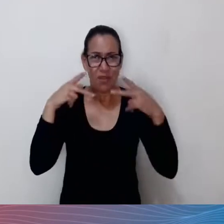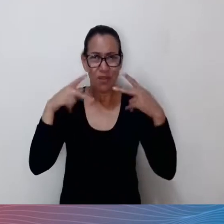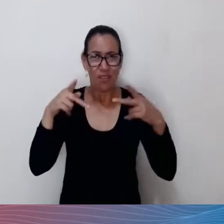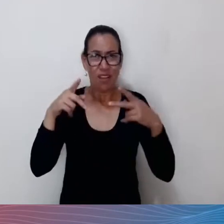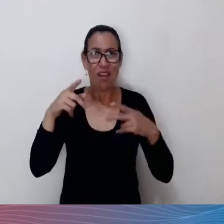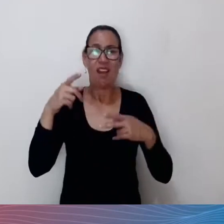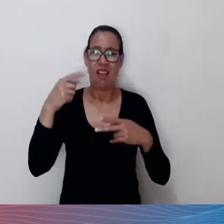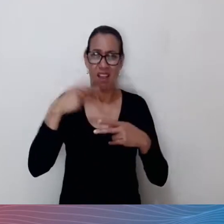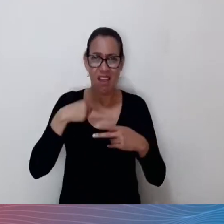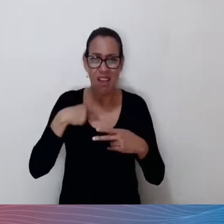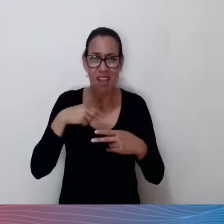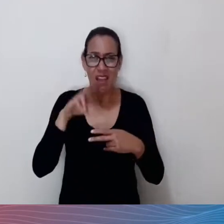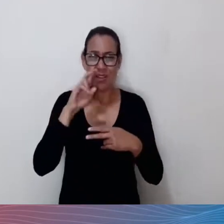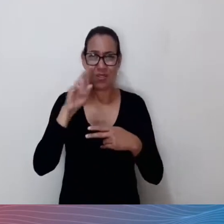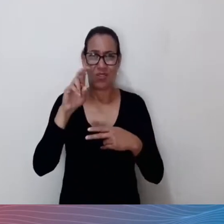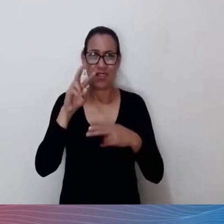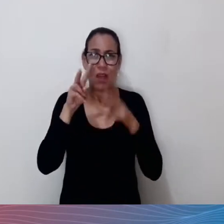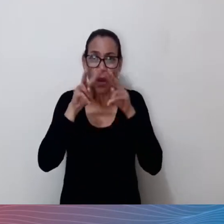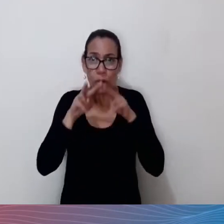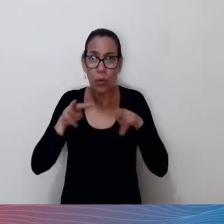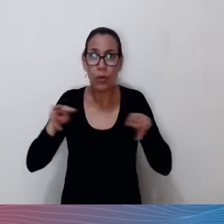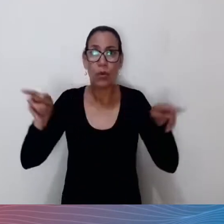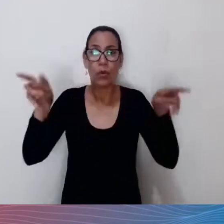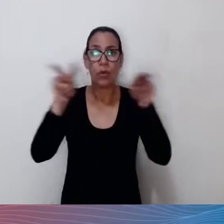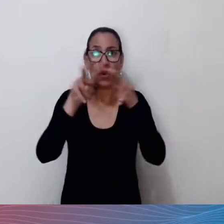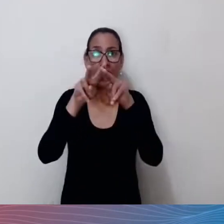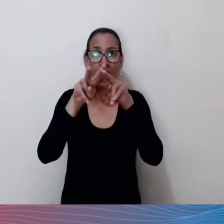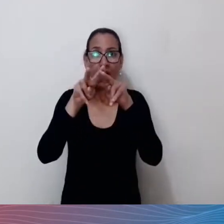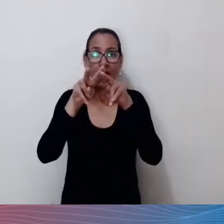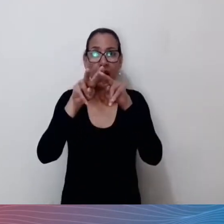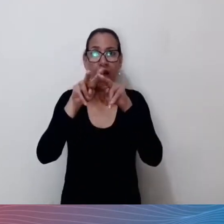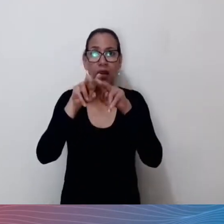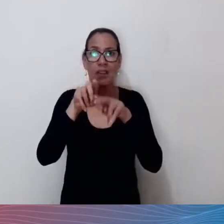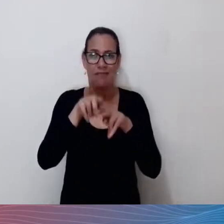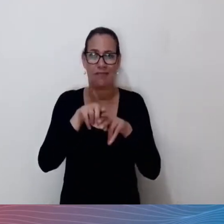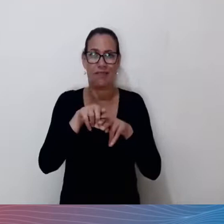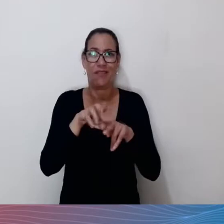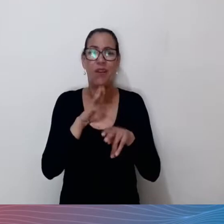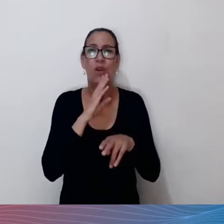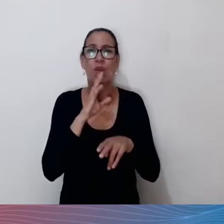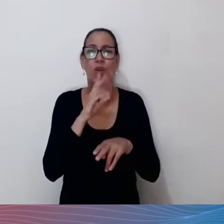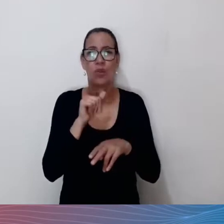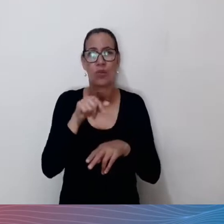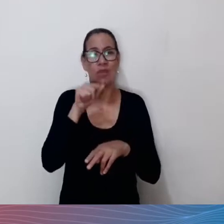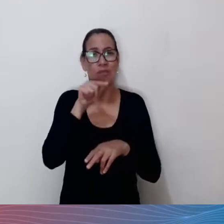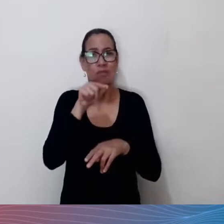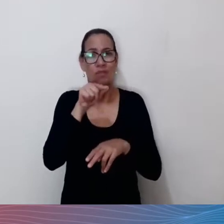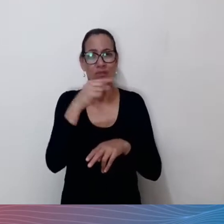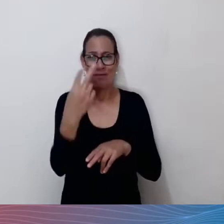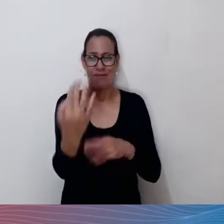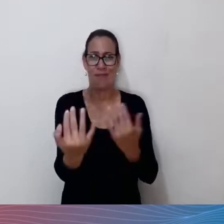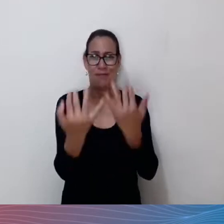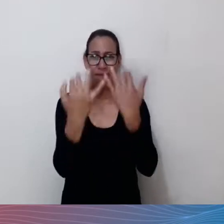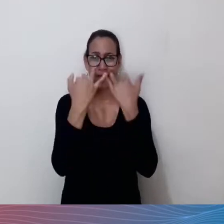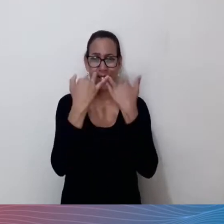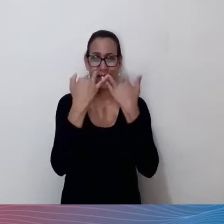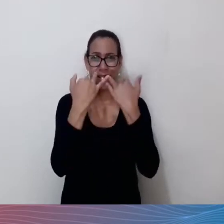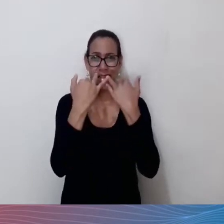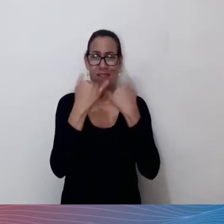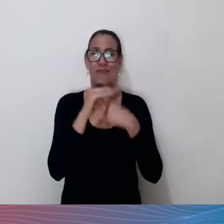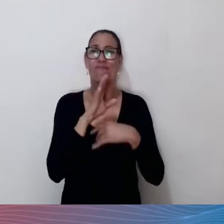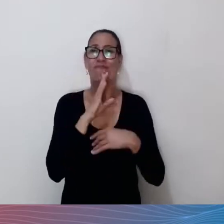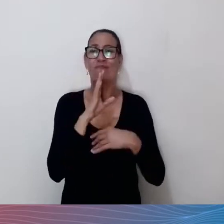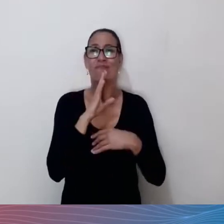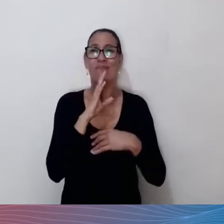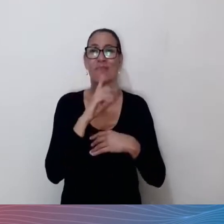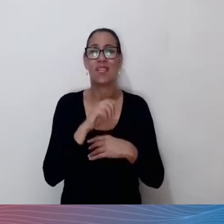me faço conhecer e falo com ele em sonhos. Irmãos, aqui está falando que o Senhor é quem dá visão e o